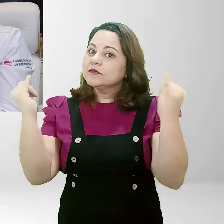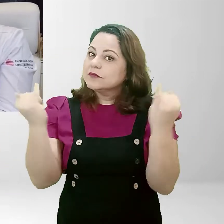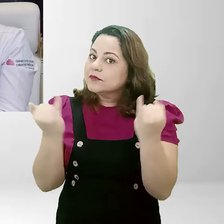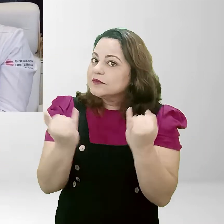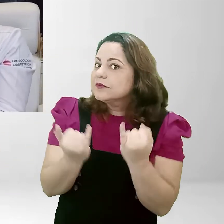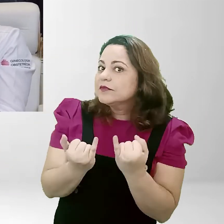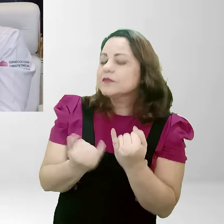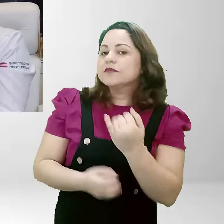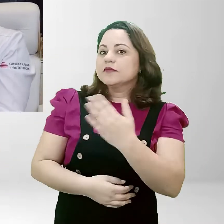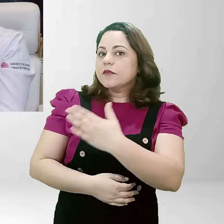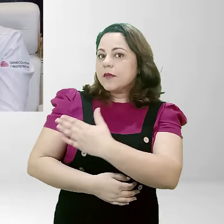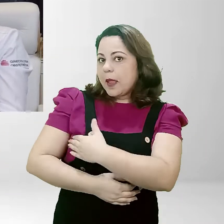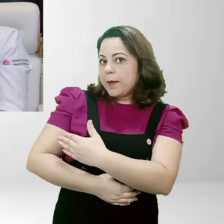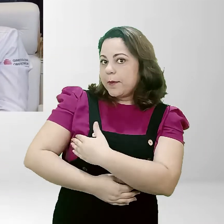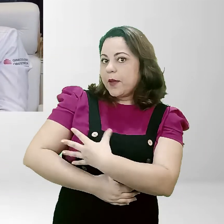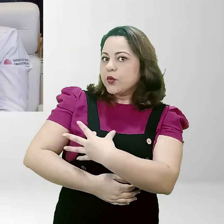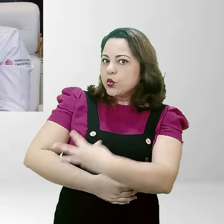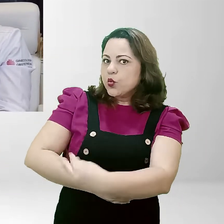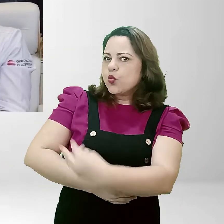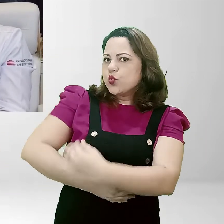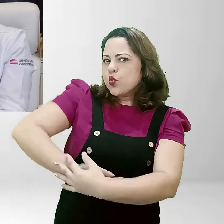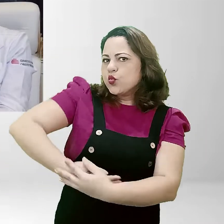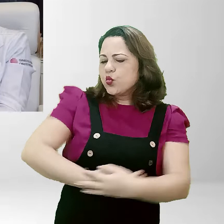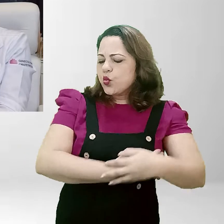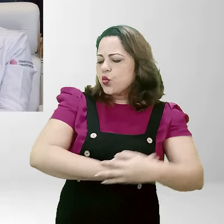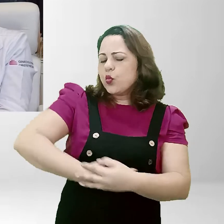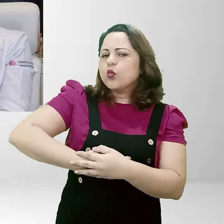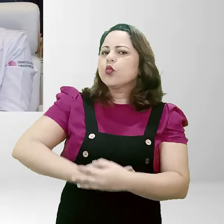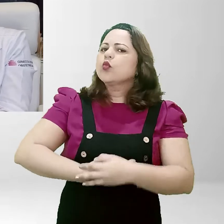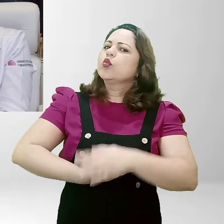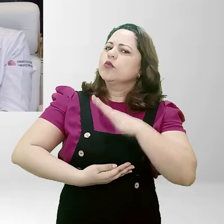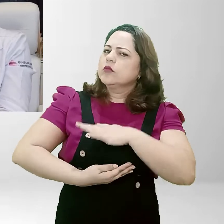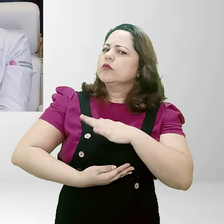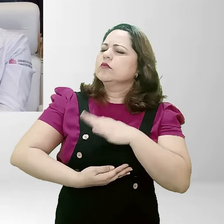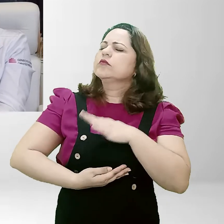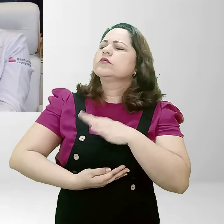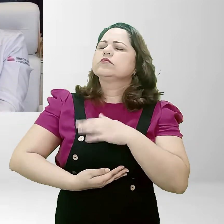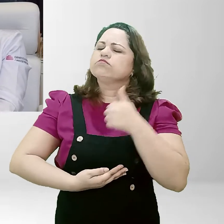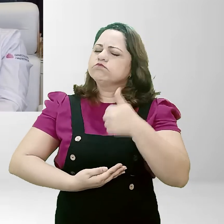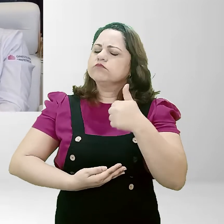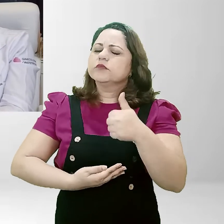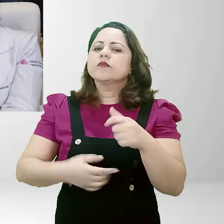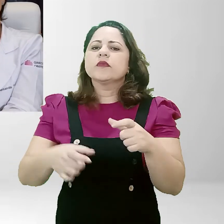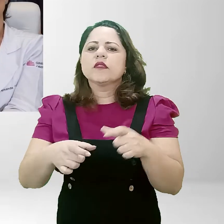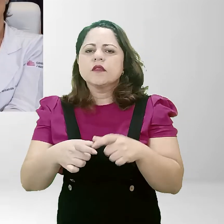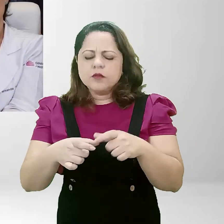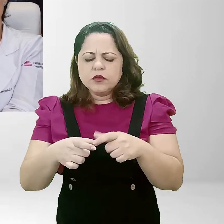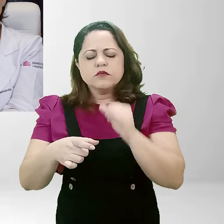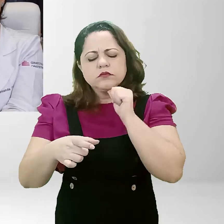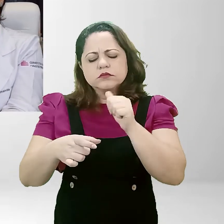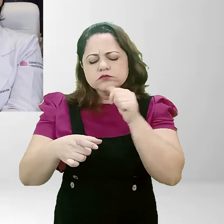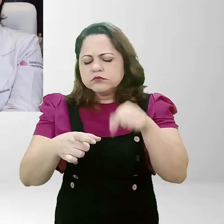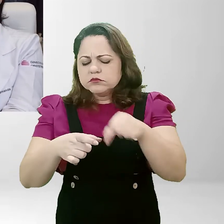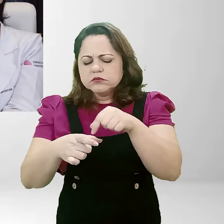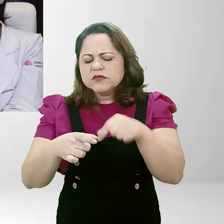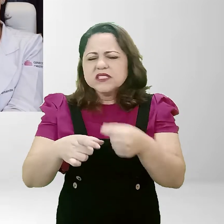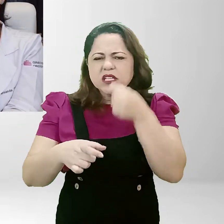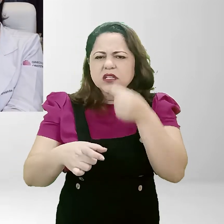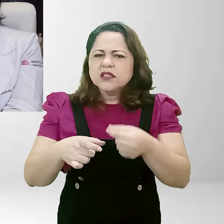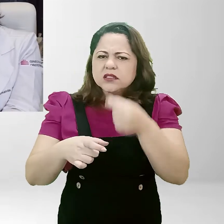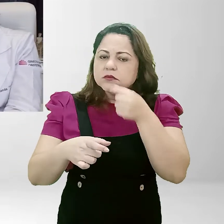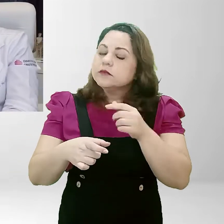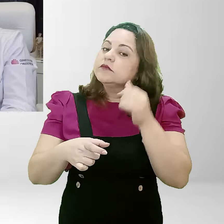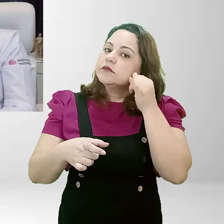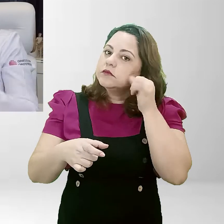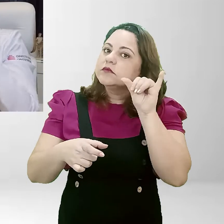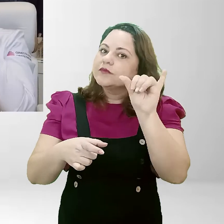uma amamentação por tempo prolongado, evitar o uso prolongado dos contraceptivos hormonais, evitar